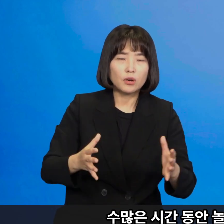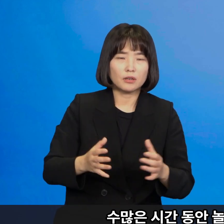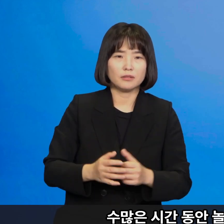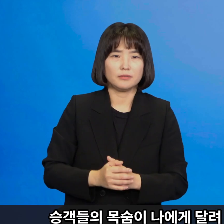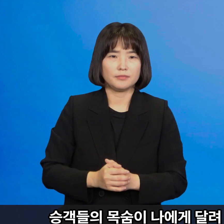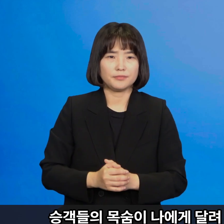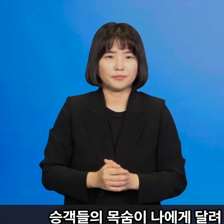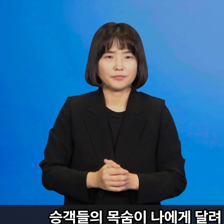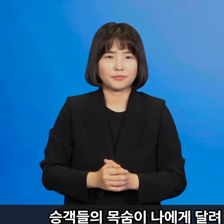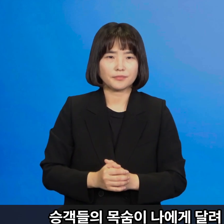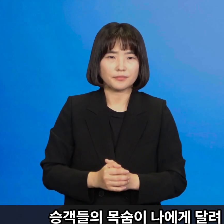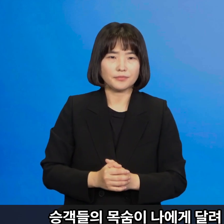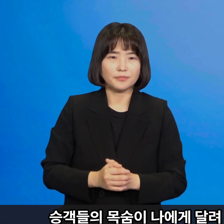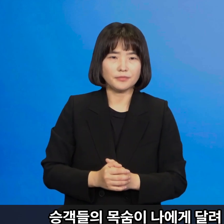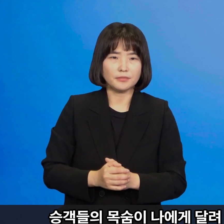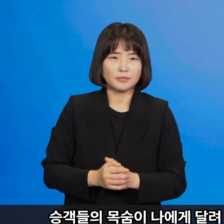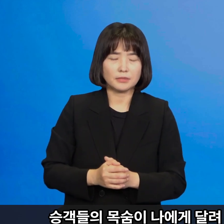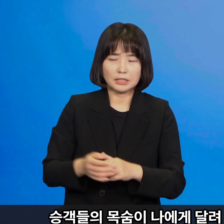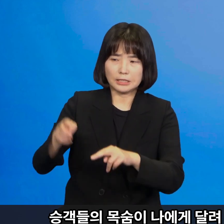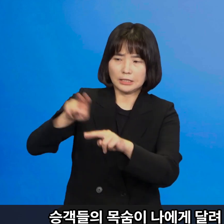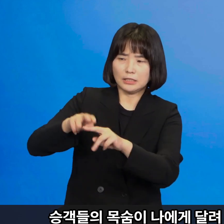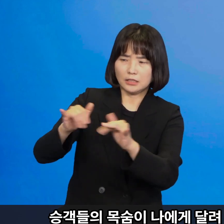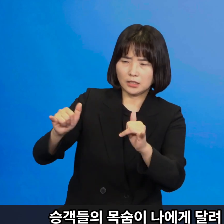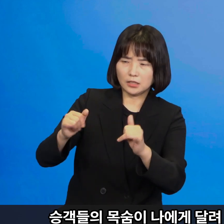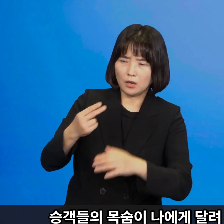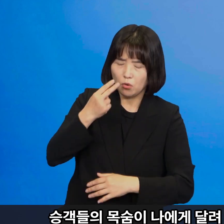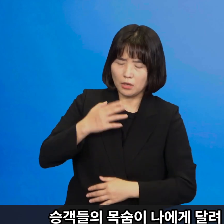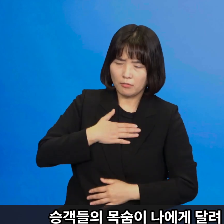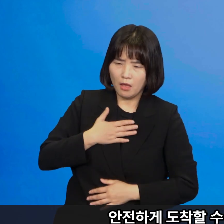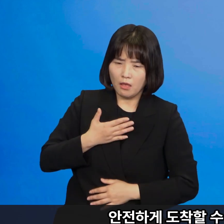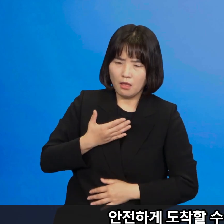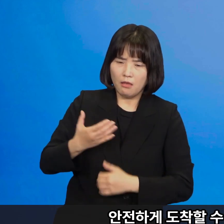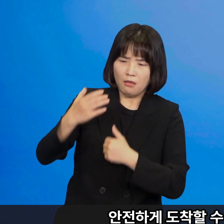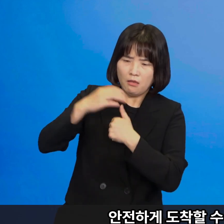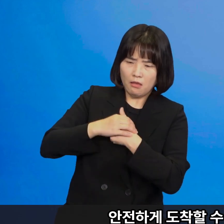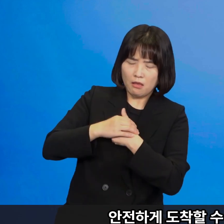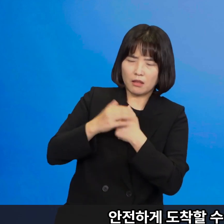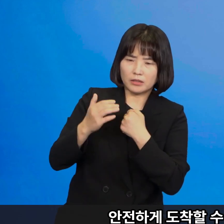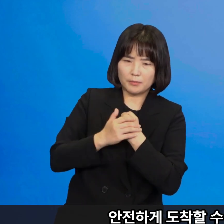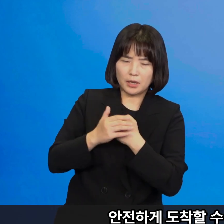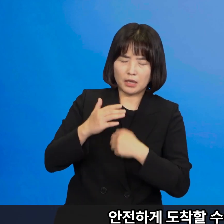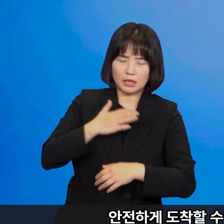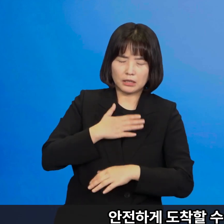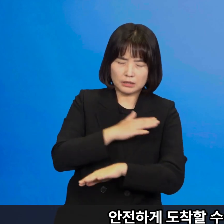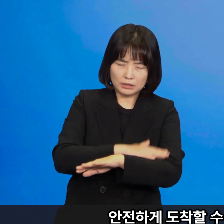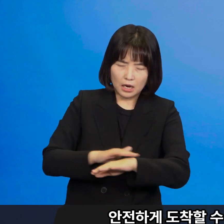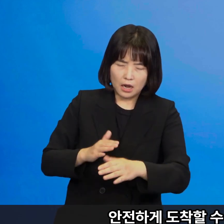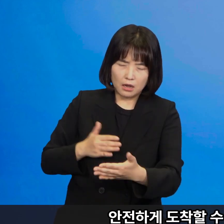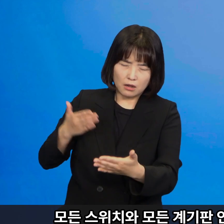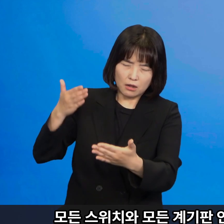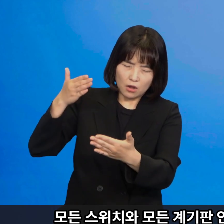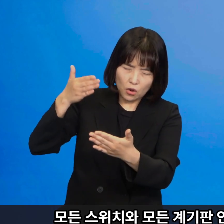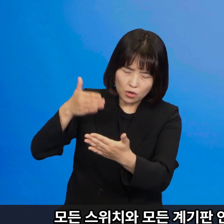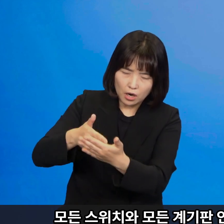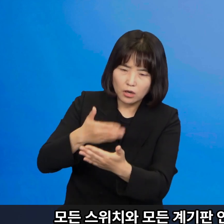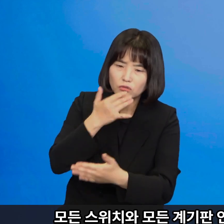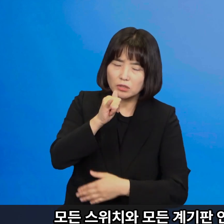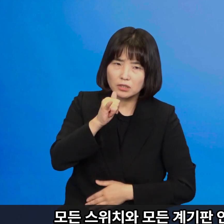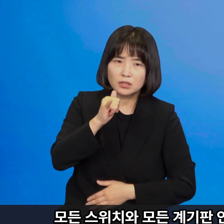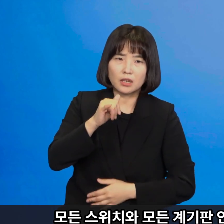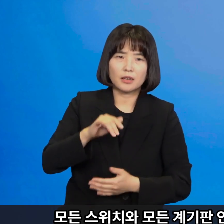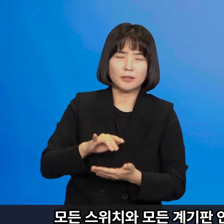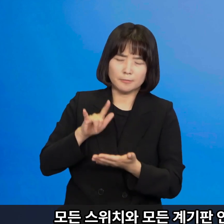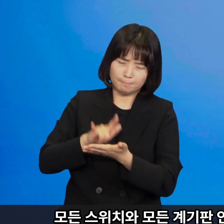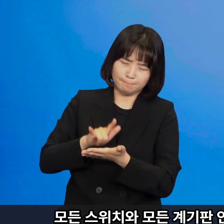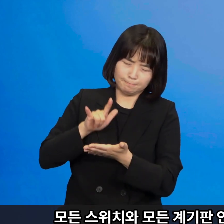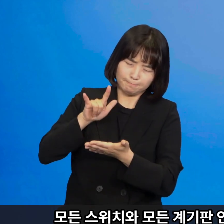않고 승객들의 목숨이 나에게 달려있으니 내가 이것을 잘 준비하여 안전하게 도착할 수 있도록 계속 연습하고 모든 스위치와